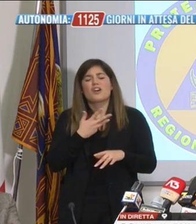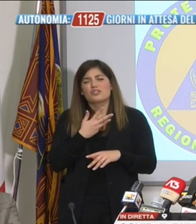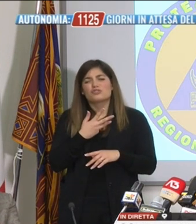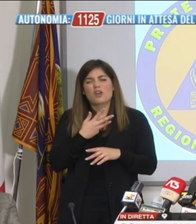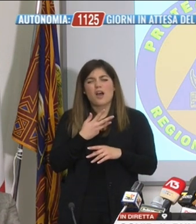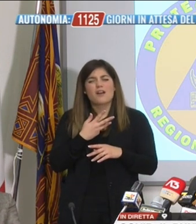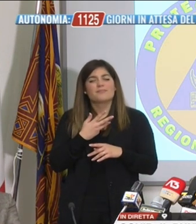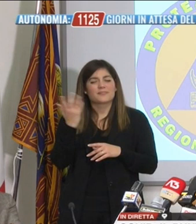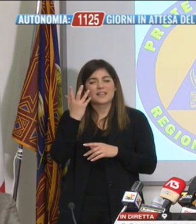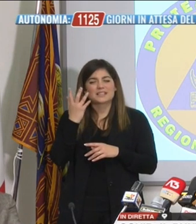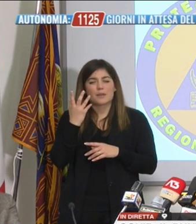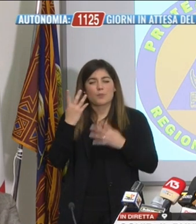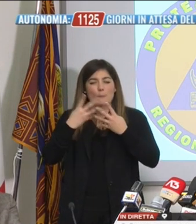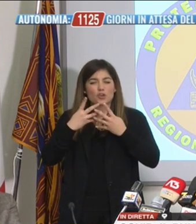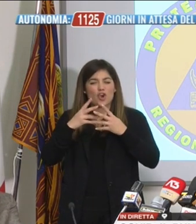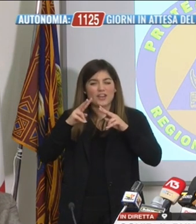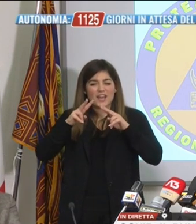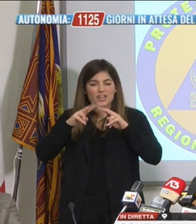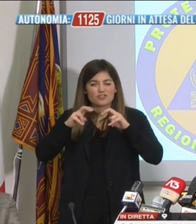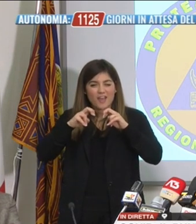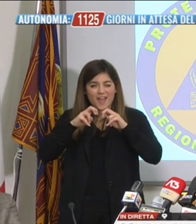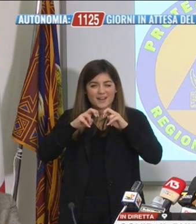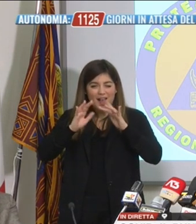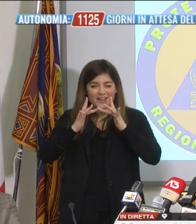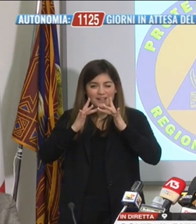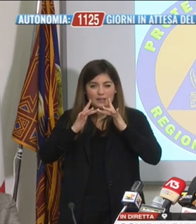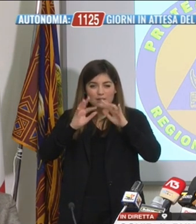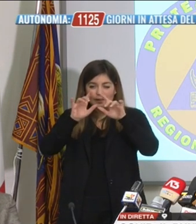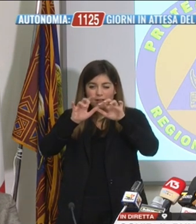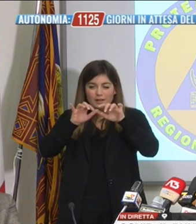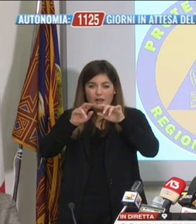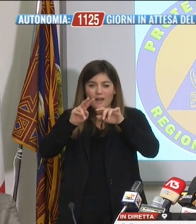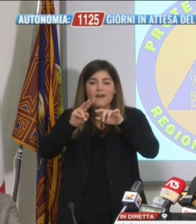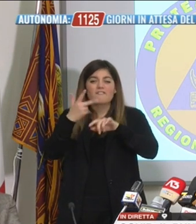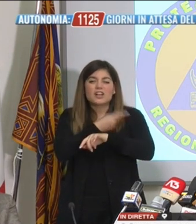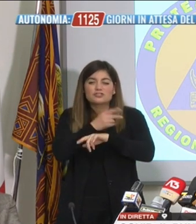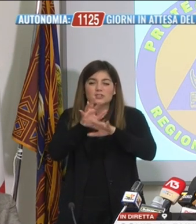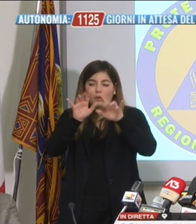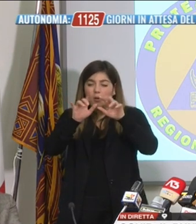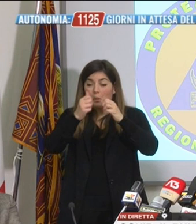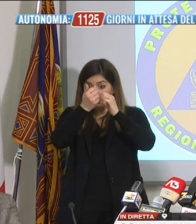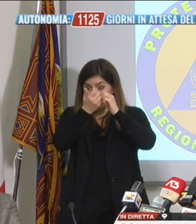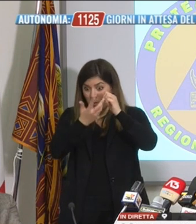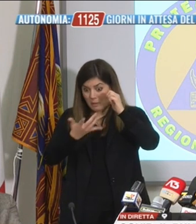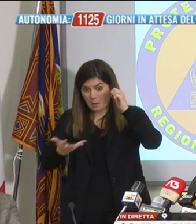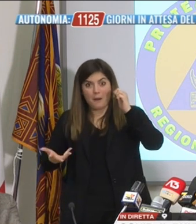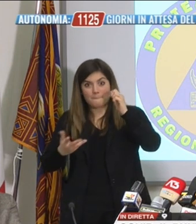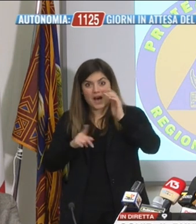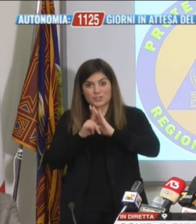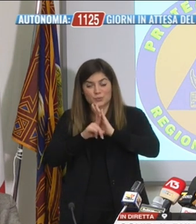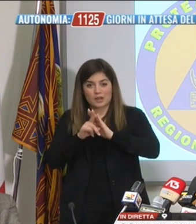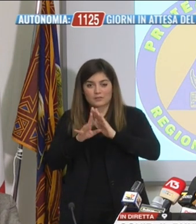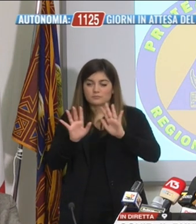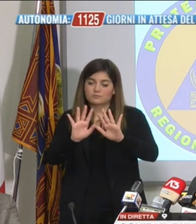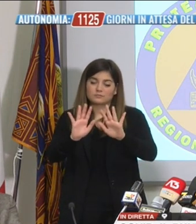dici vaccino, parte tutti... Allora, state tranquilli, non volete farlo, fatene a meno. Cioè, il vaccino